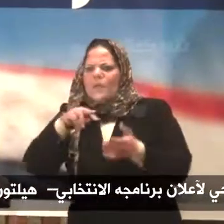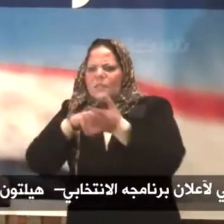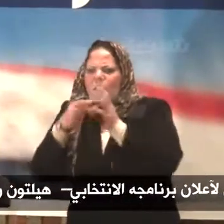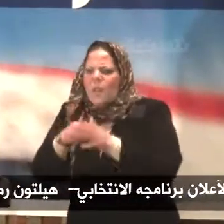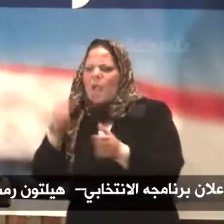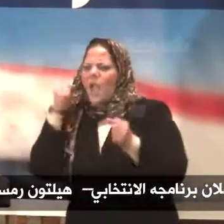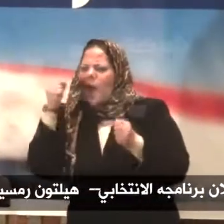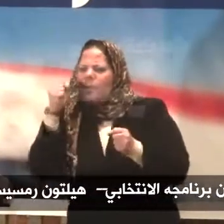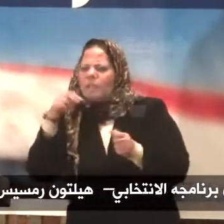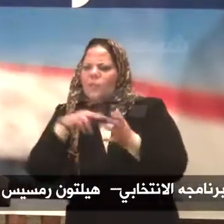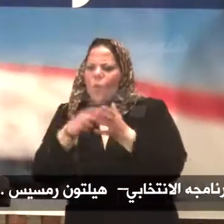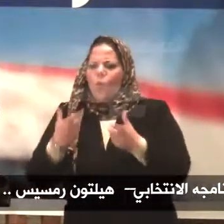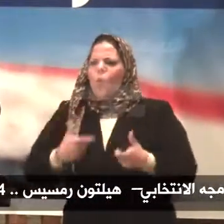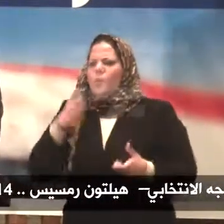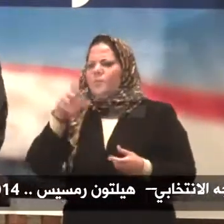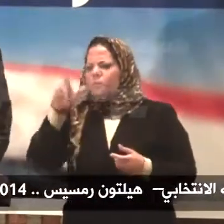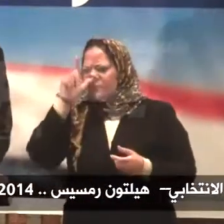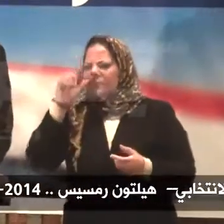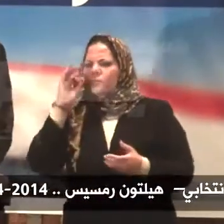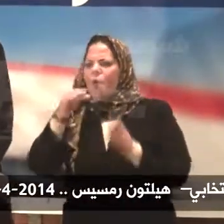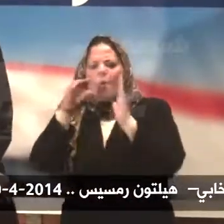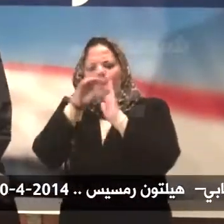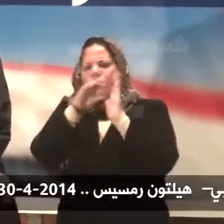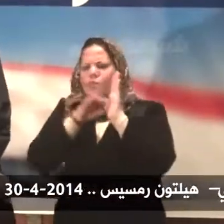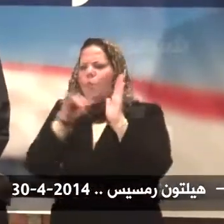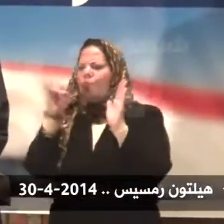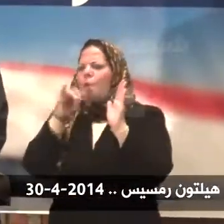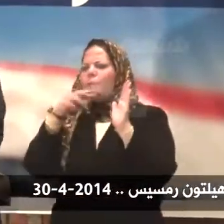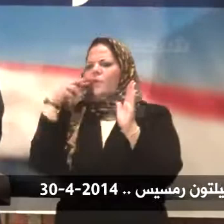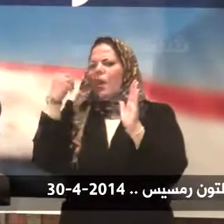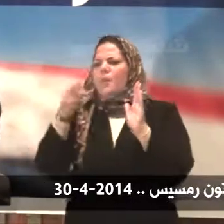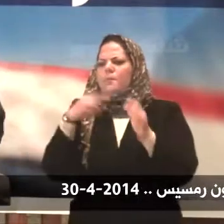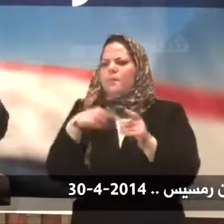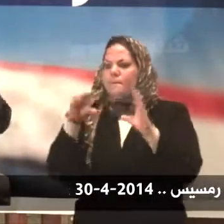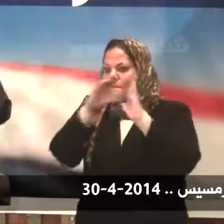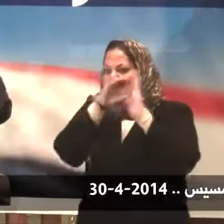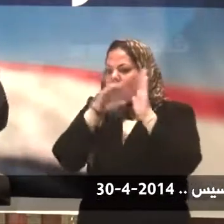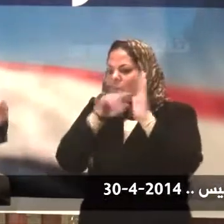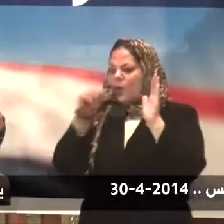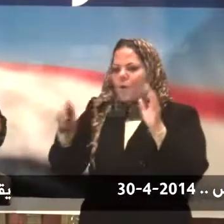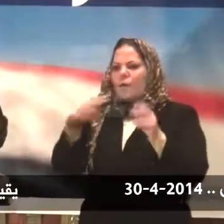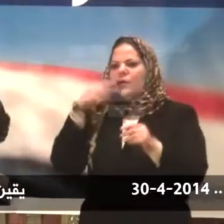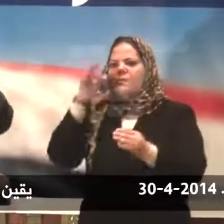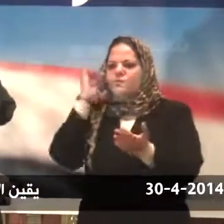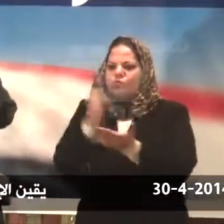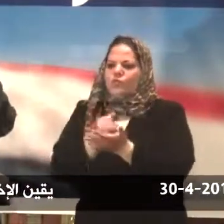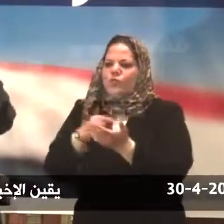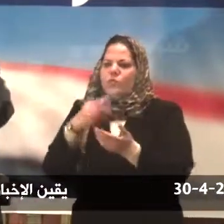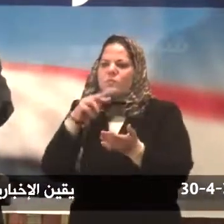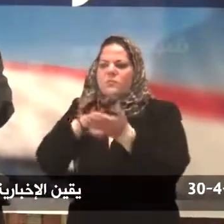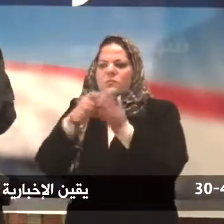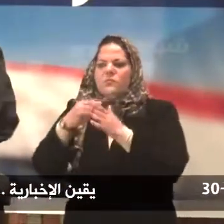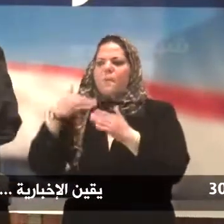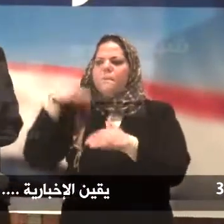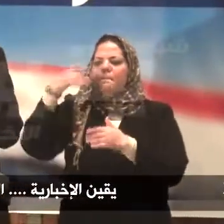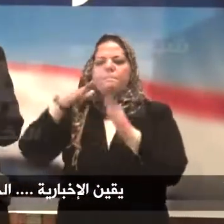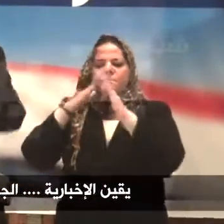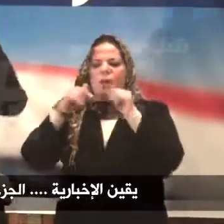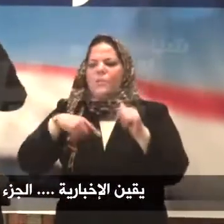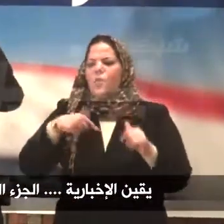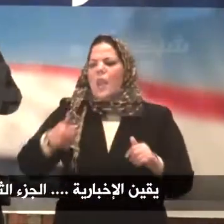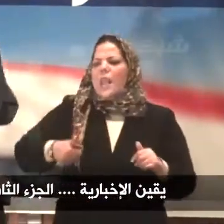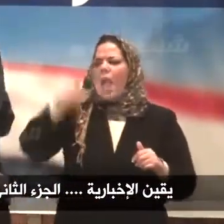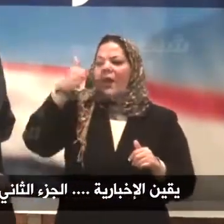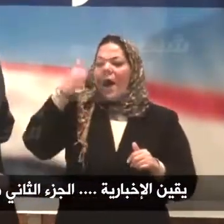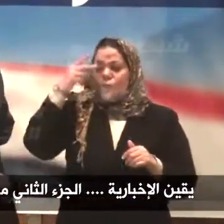وكفاءته وقدراته جزء جوهري في برنامجنا ومقاصدنا في دولة ناجحة،